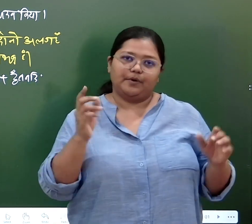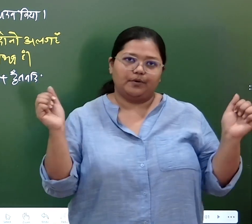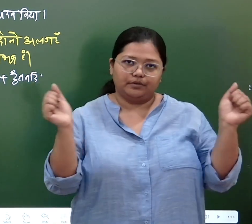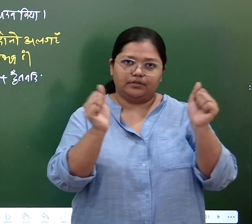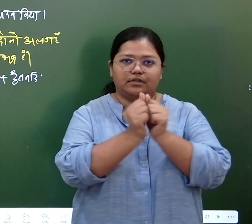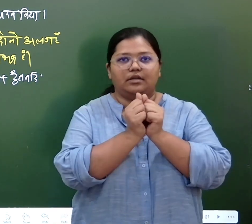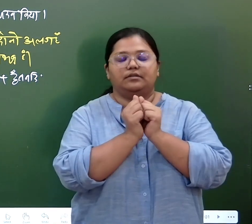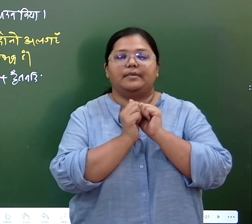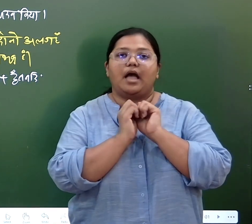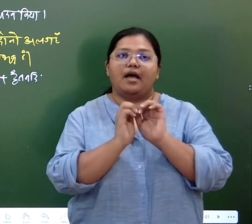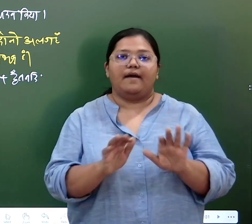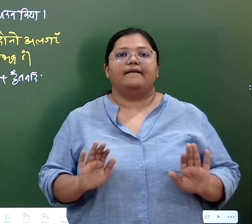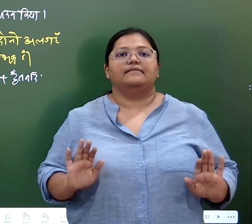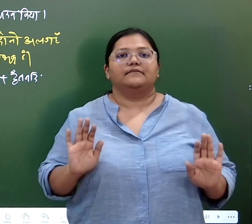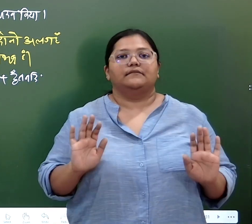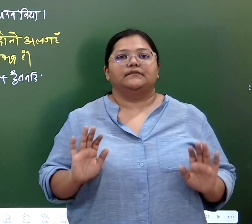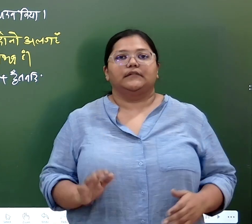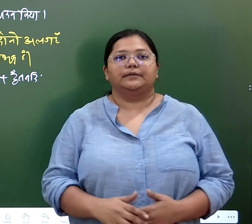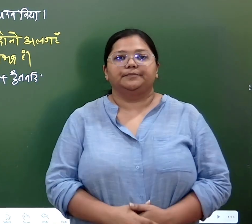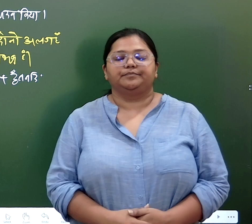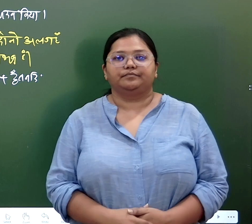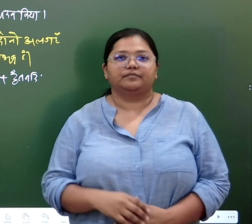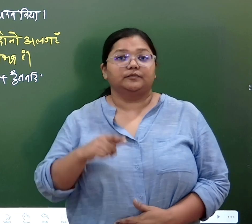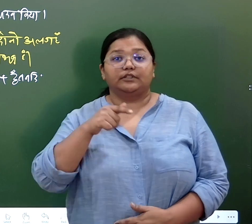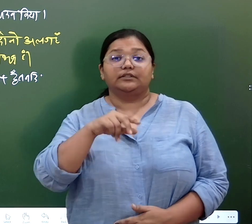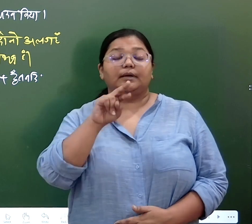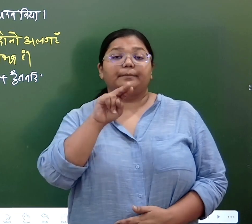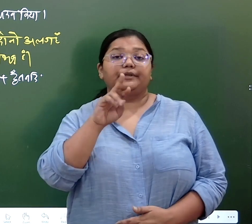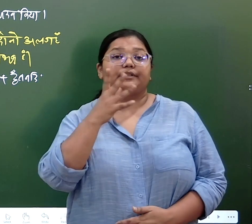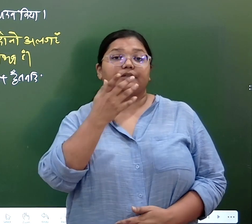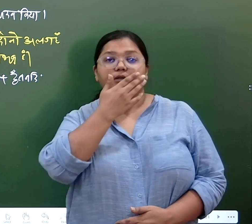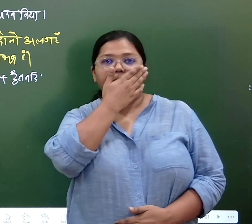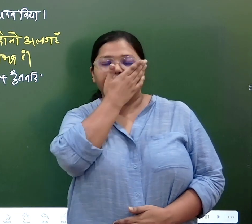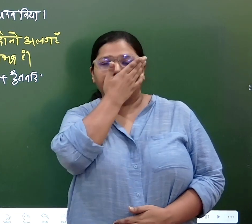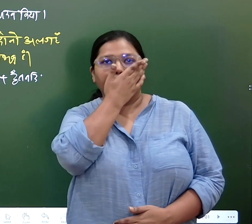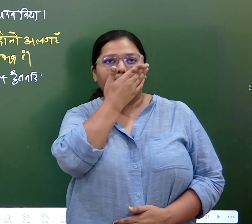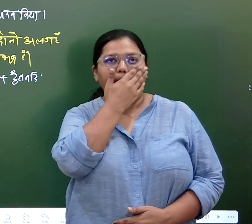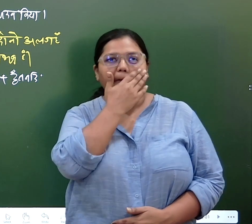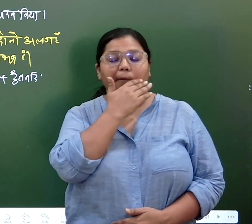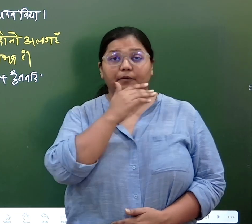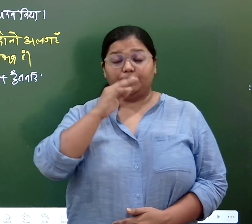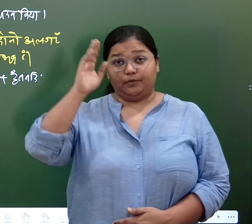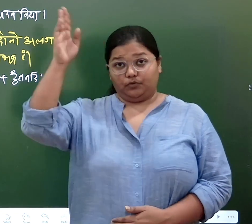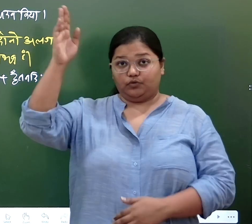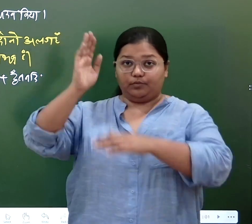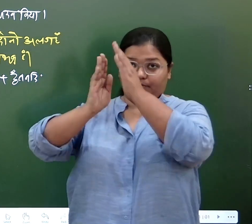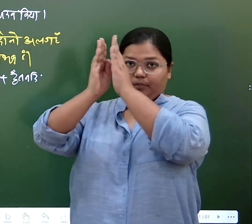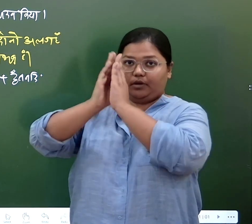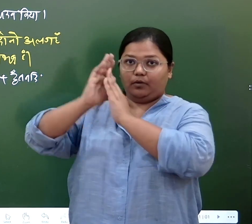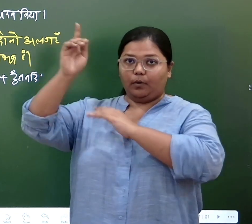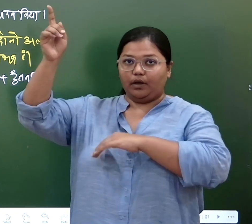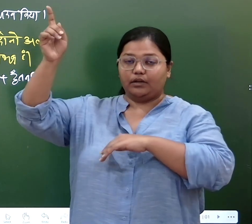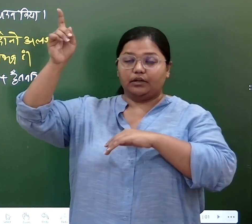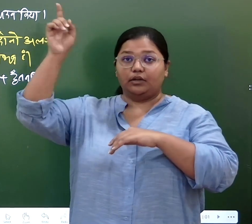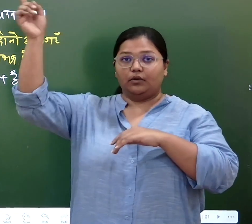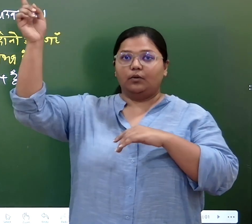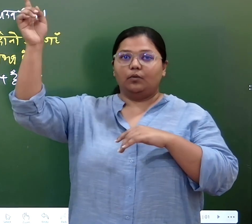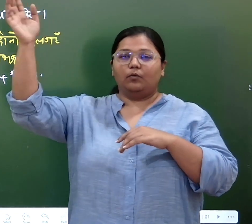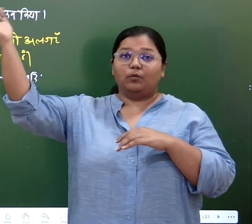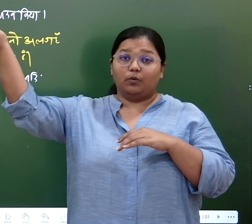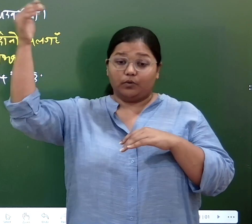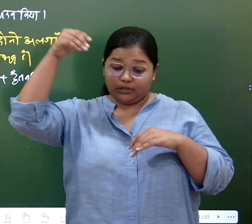जीव एवं जगत को, ईश्वर ने स्वयं को जीव एवं जगत के रूप में रूपांतरित किया है जो